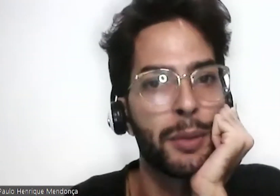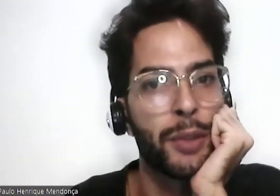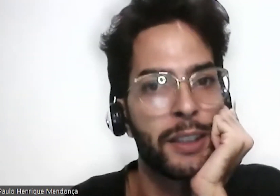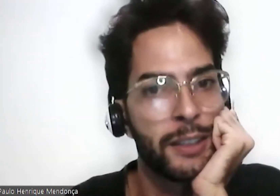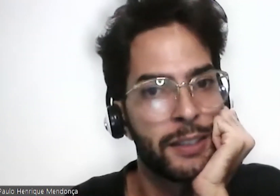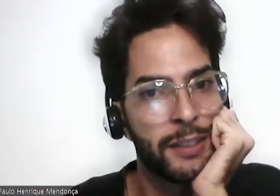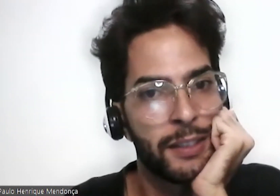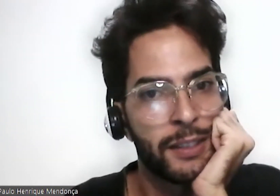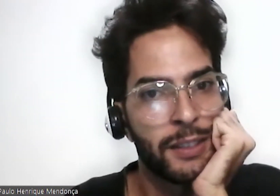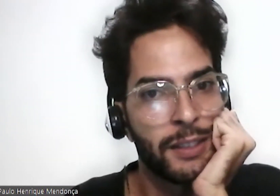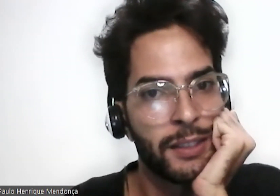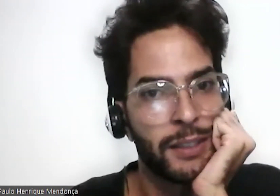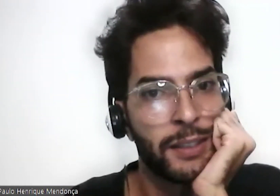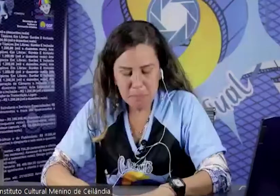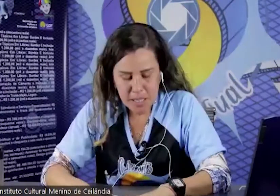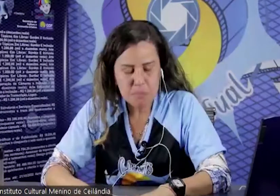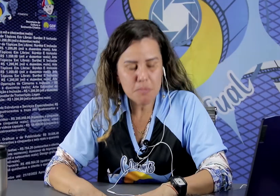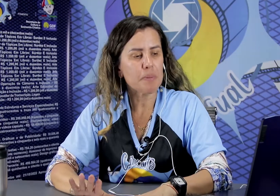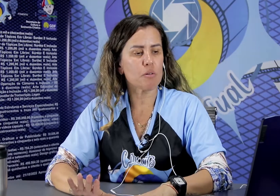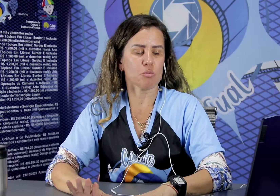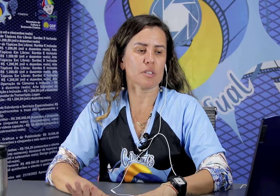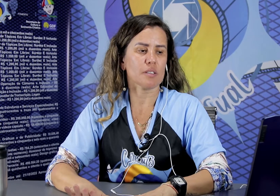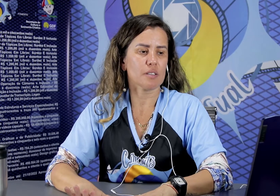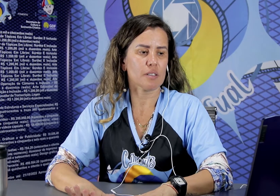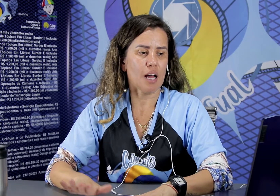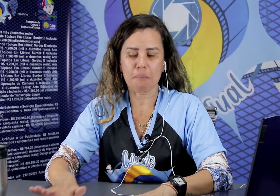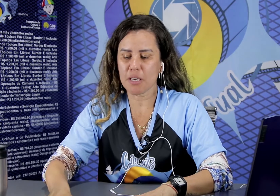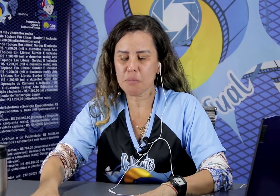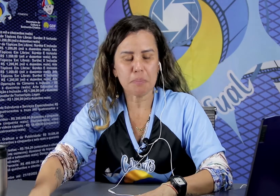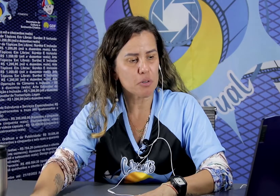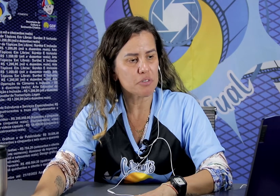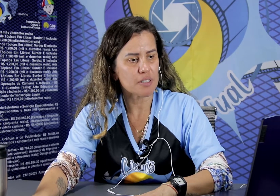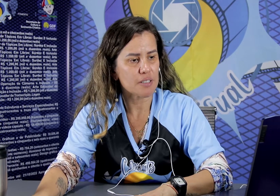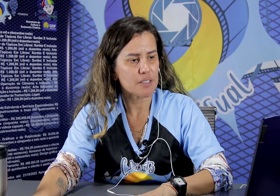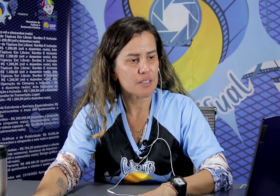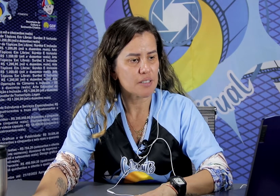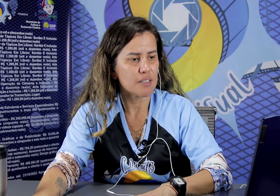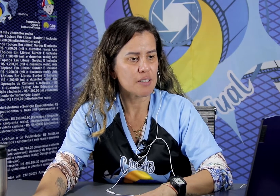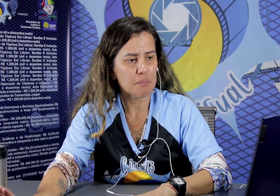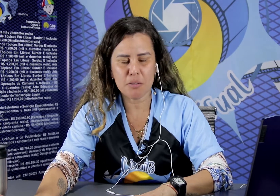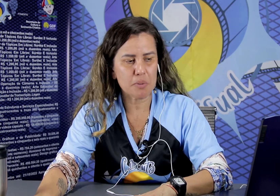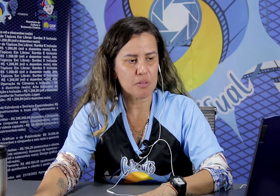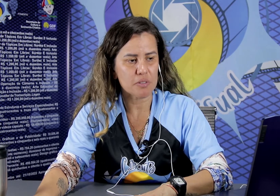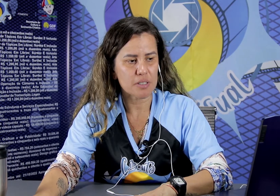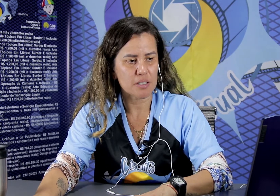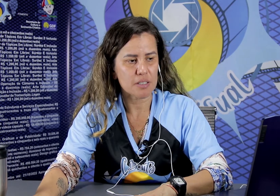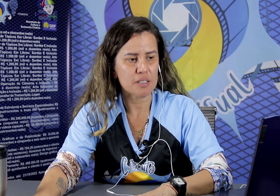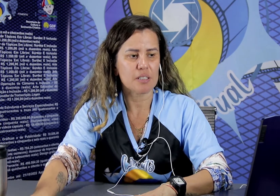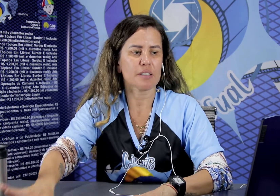é. É a mesma pergunta, a mesma prova, a mesma prova.